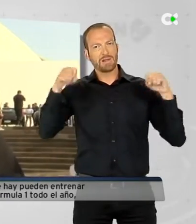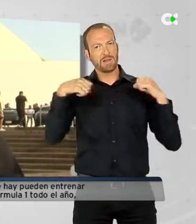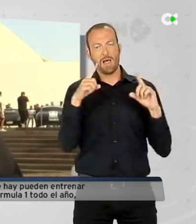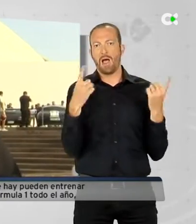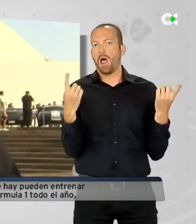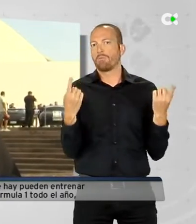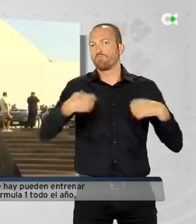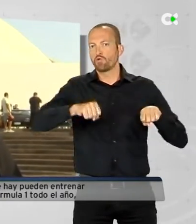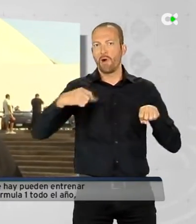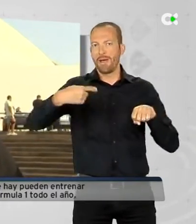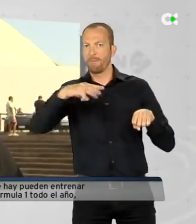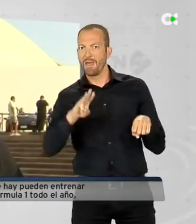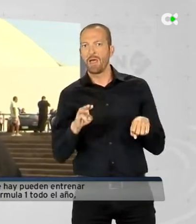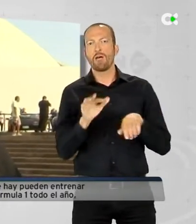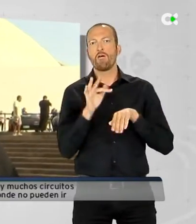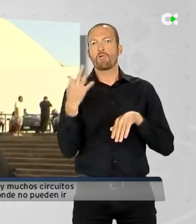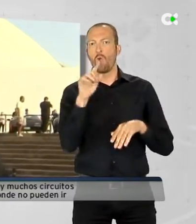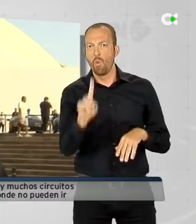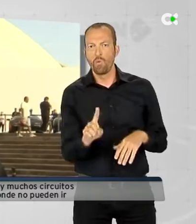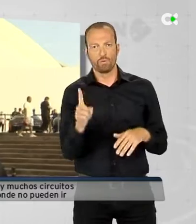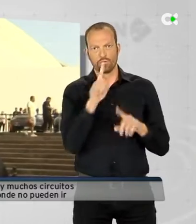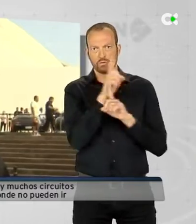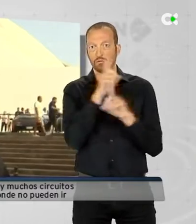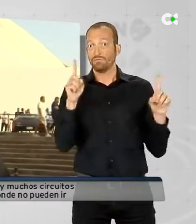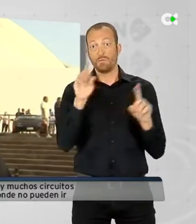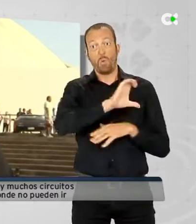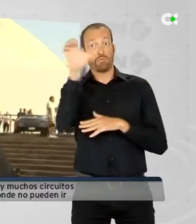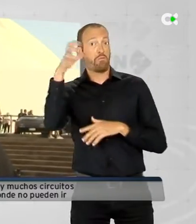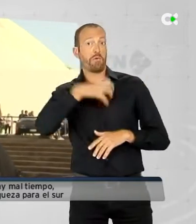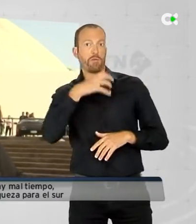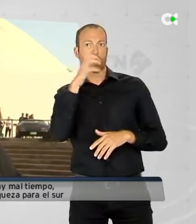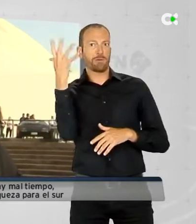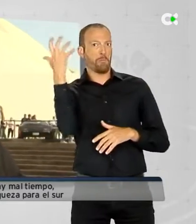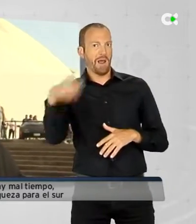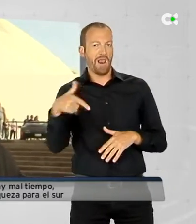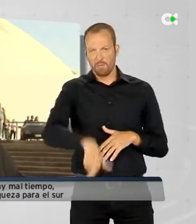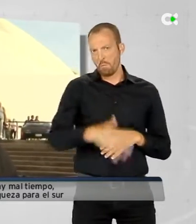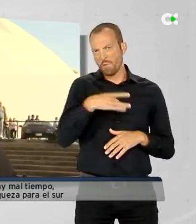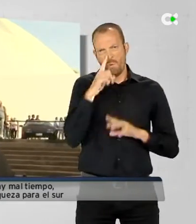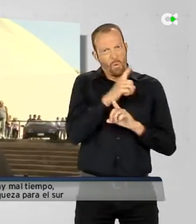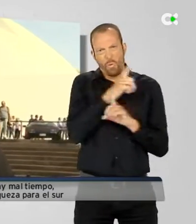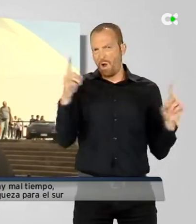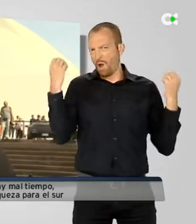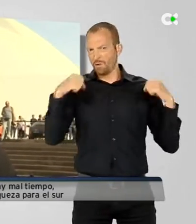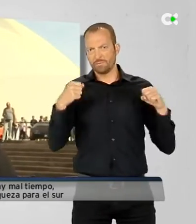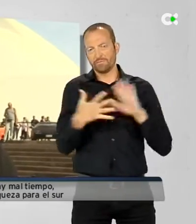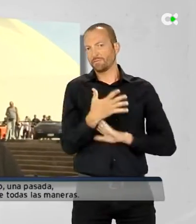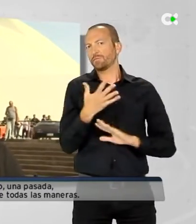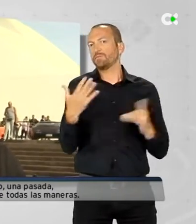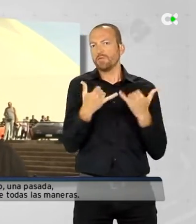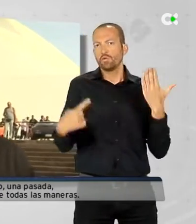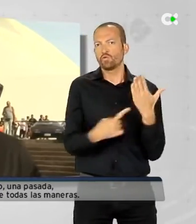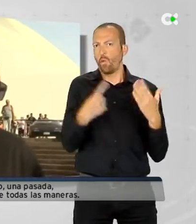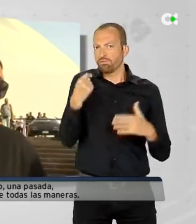MotoGP, Fórmula 1 todo el año. Hay muchos circuitos en Europa que no pueden ir porque hay mal tiempo. Sería aquí una riqueza para el sur de